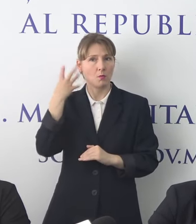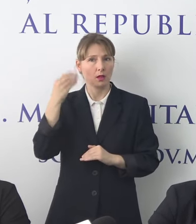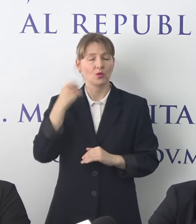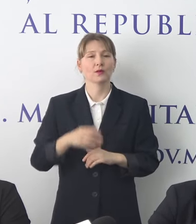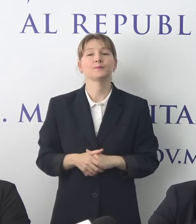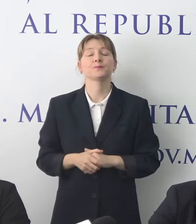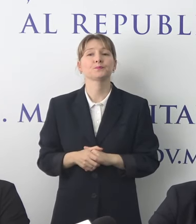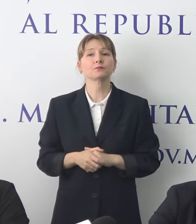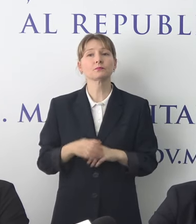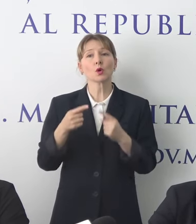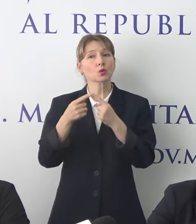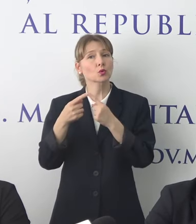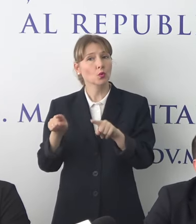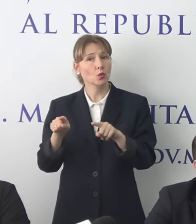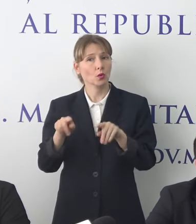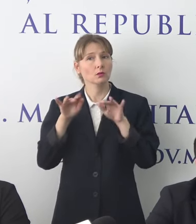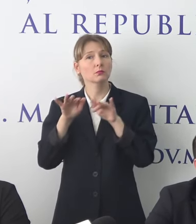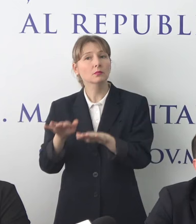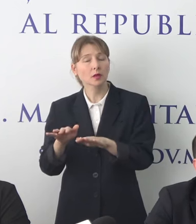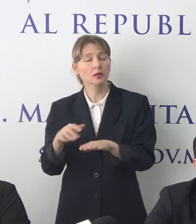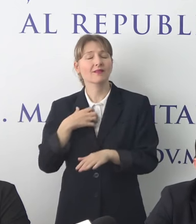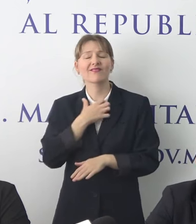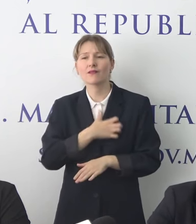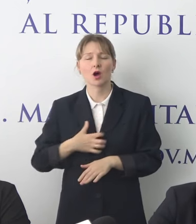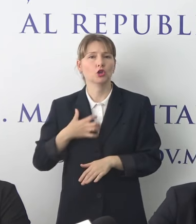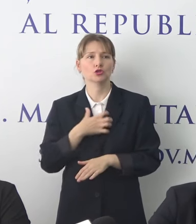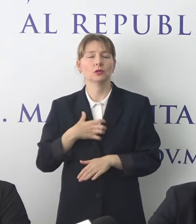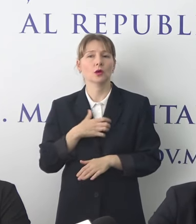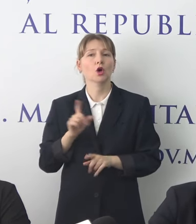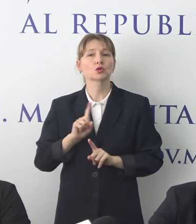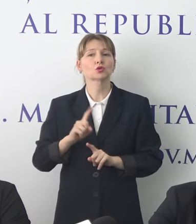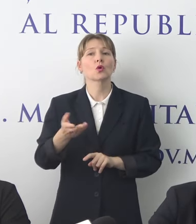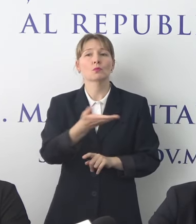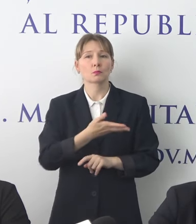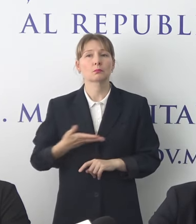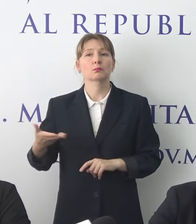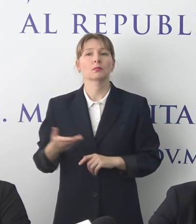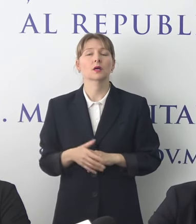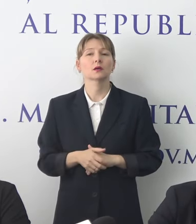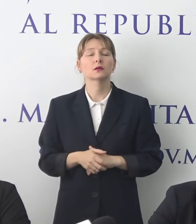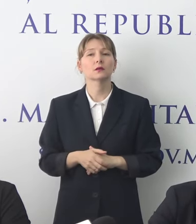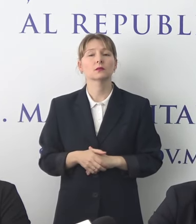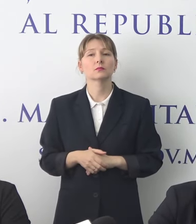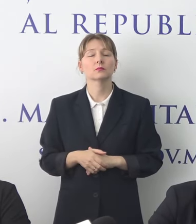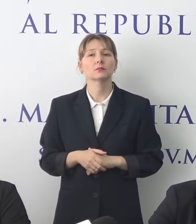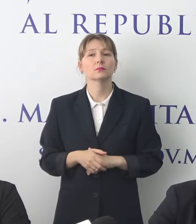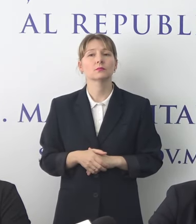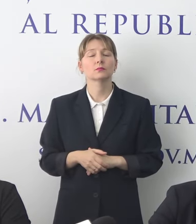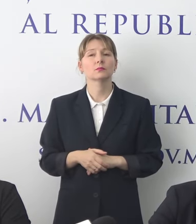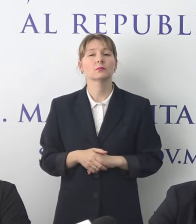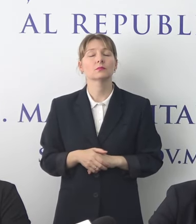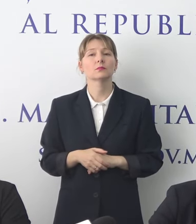Un alt element foarte important este că noi,